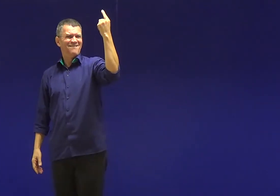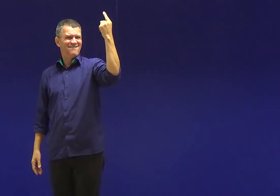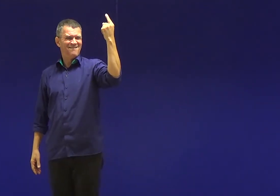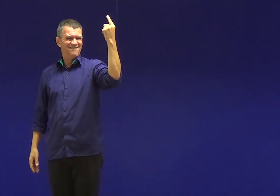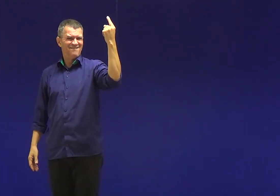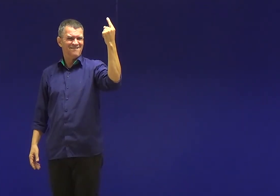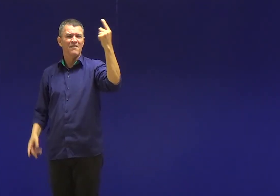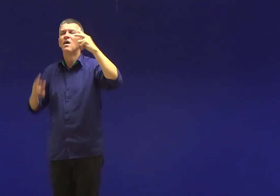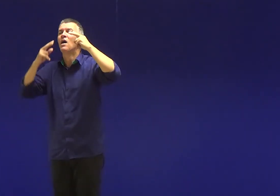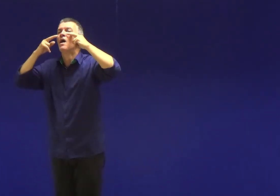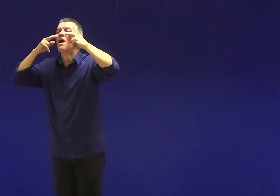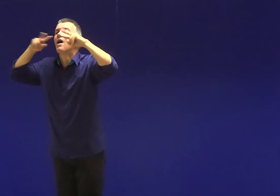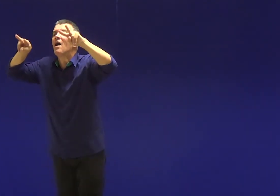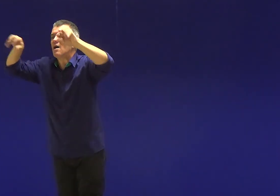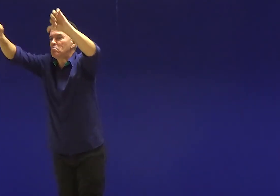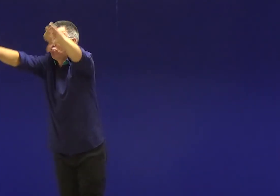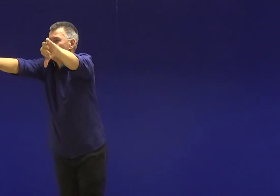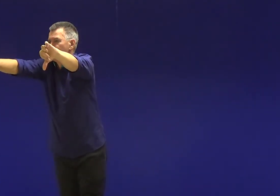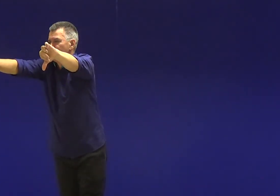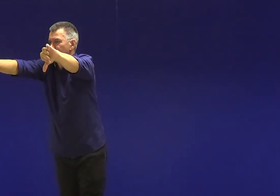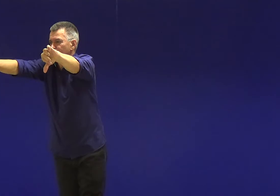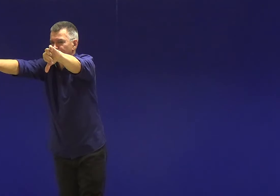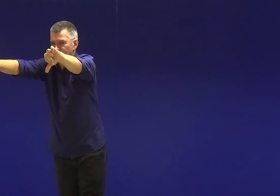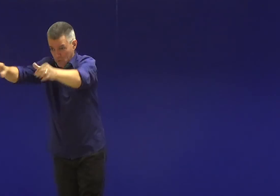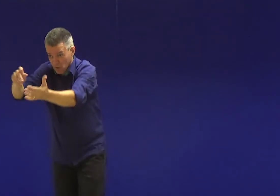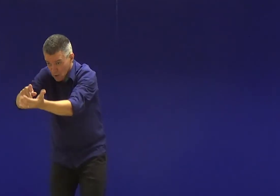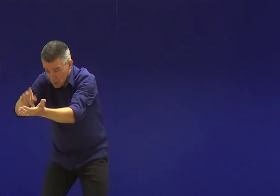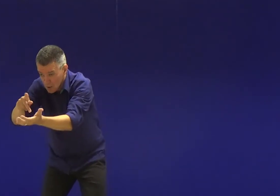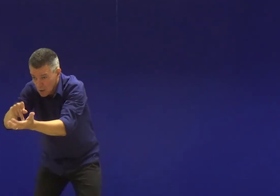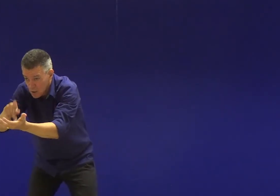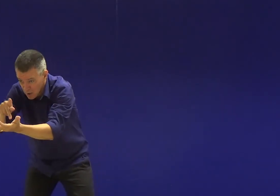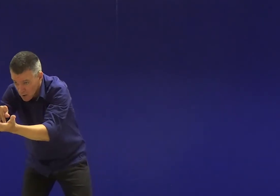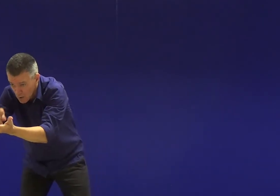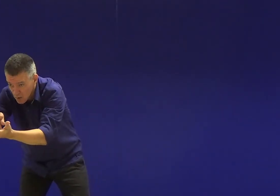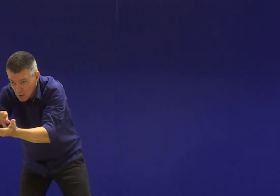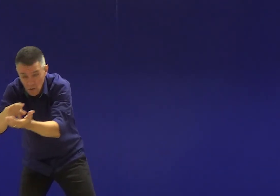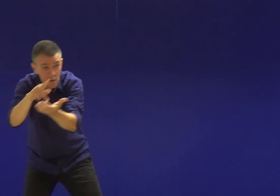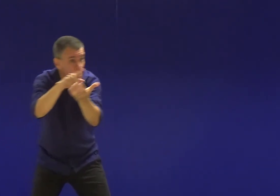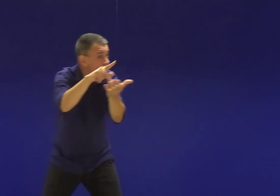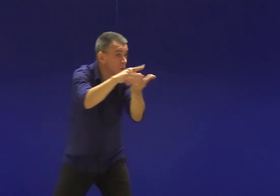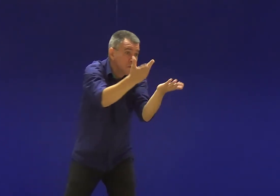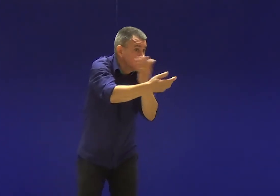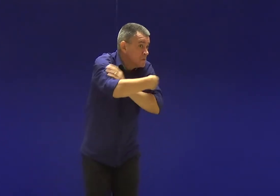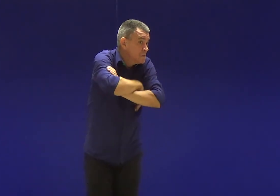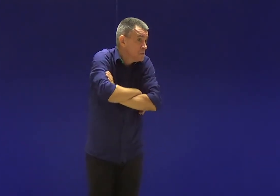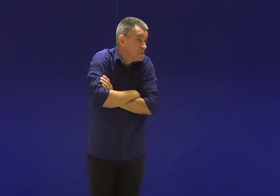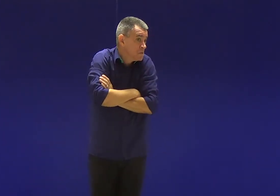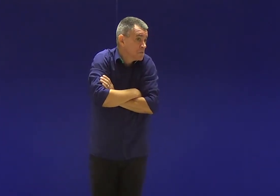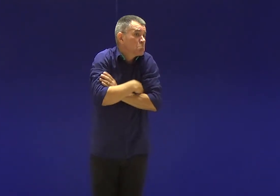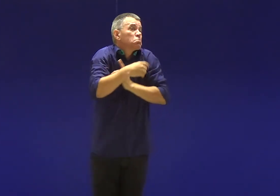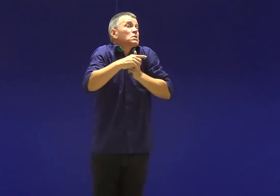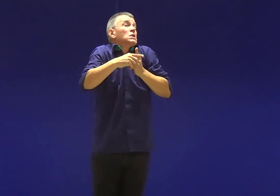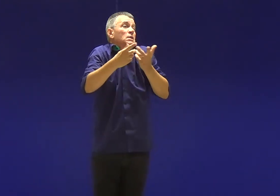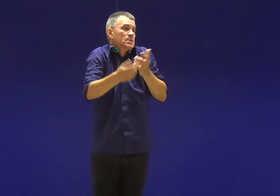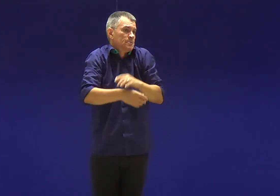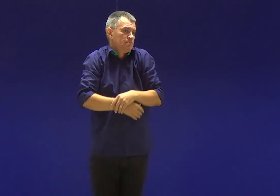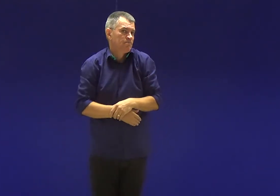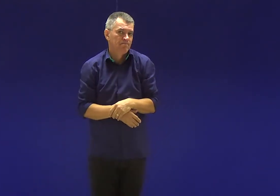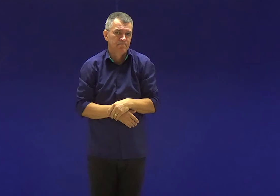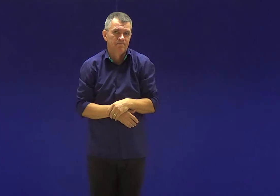coisas erradas. Estão distribuindo errado. É verdade? Não é verdade? Por que